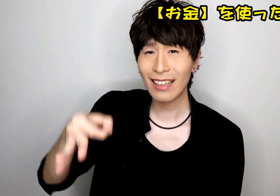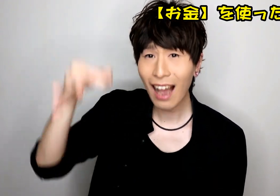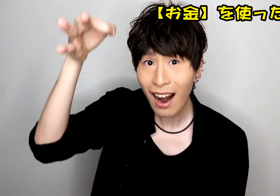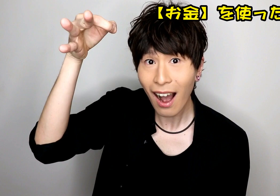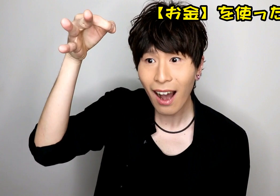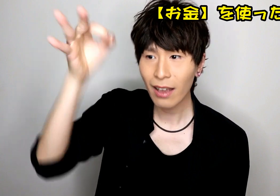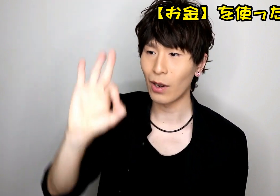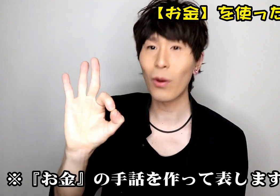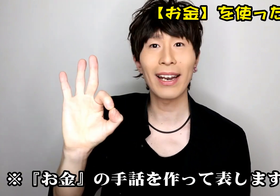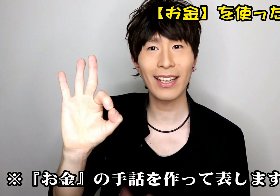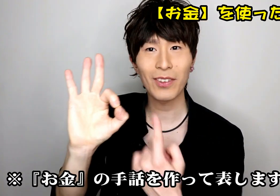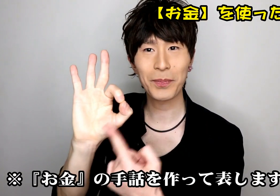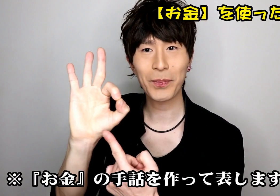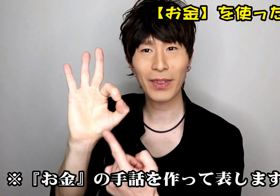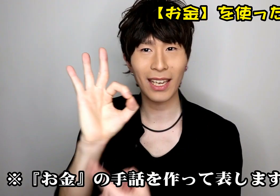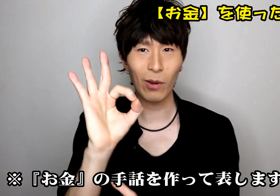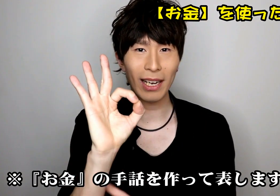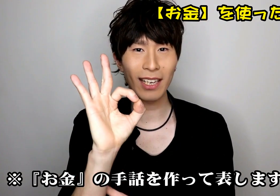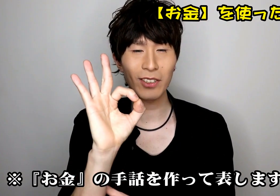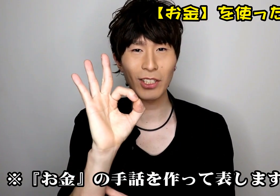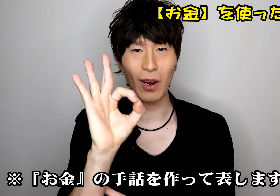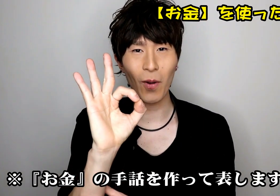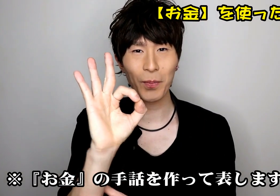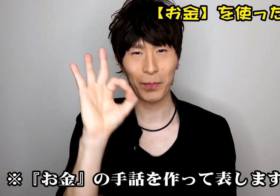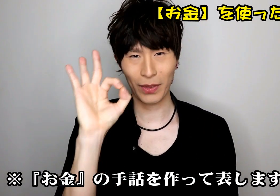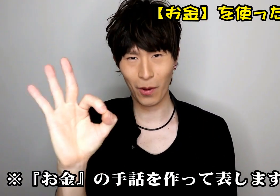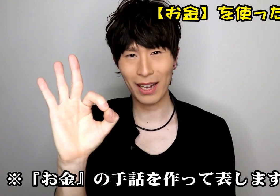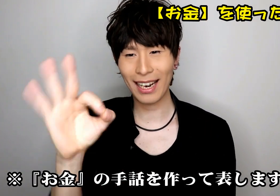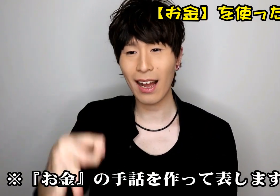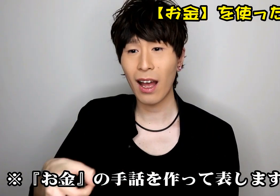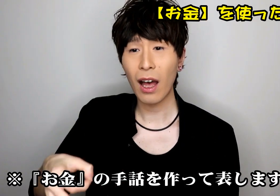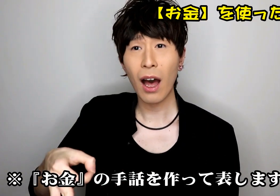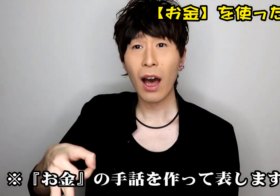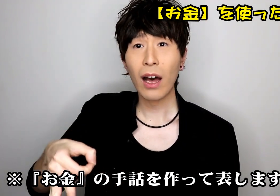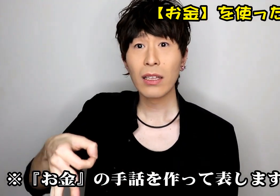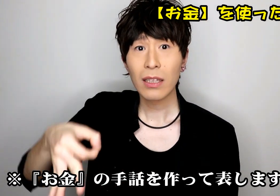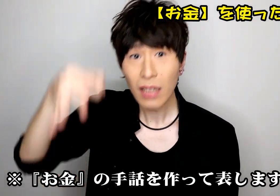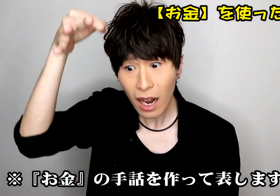っくん、お金の、お金の手話を、お金がた